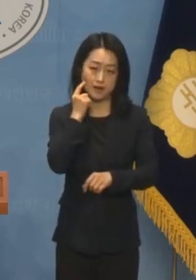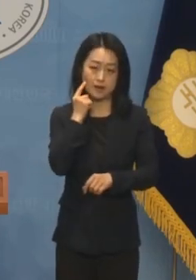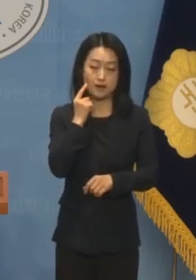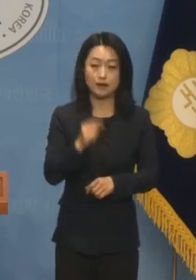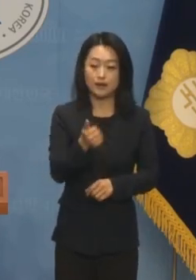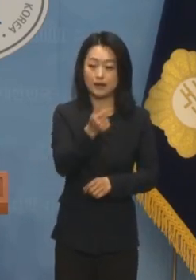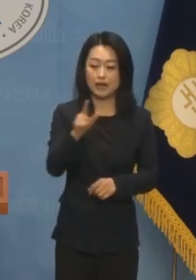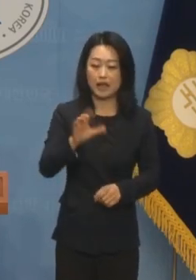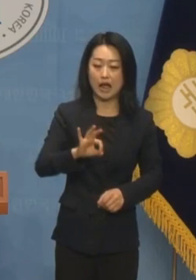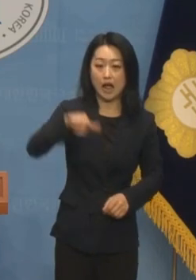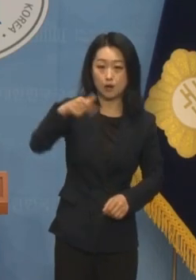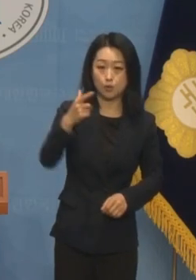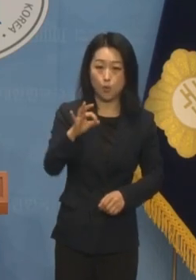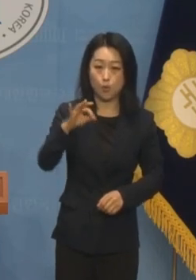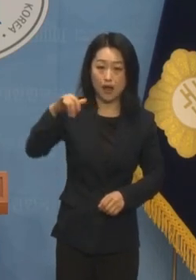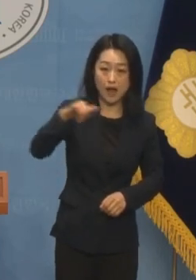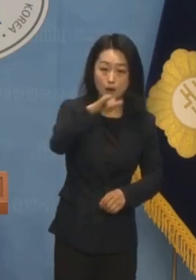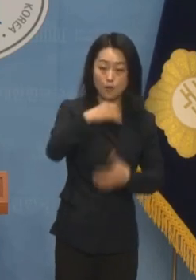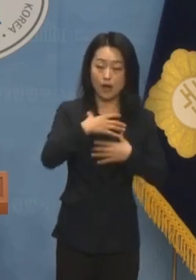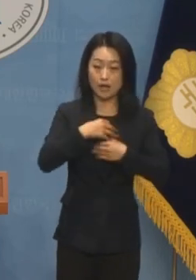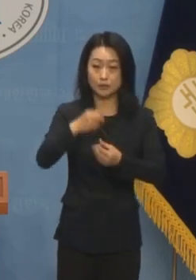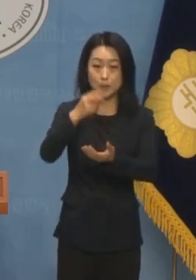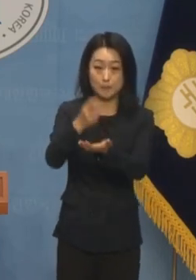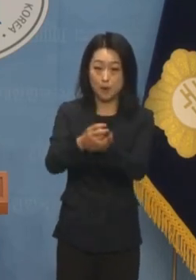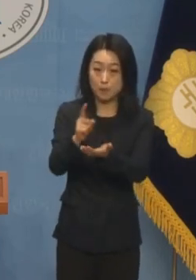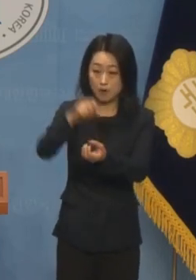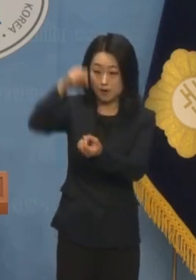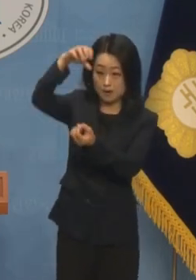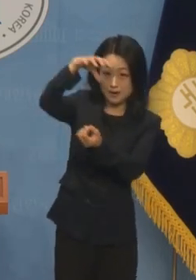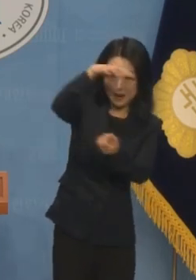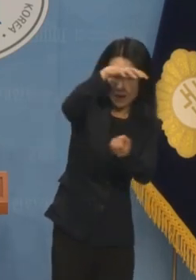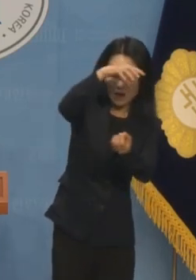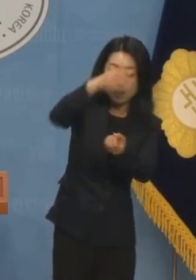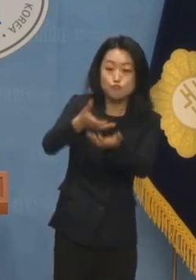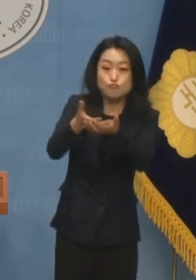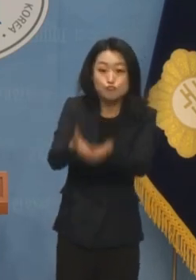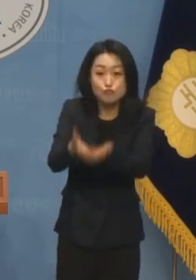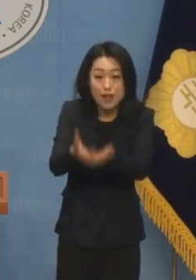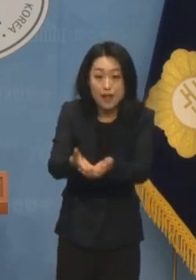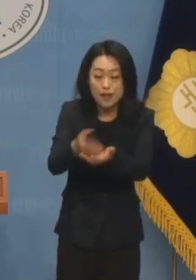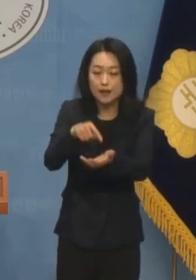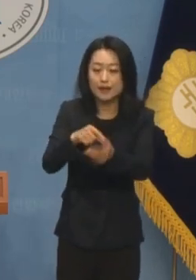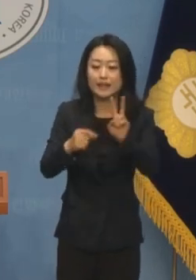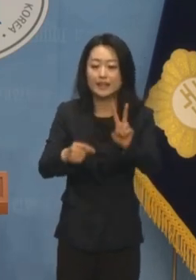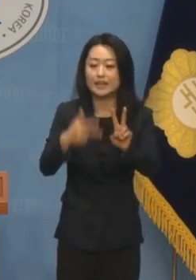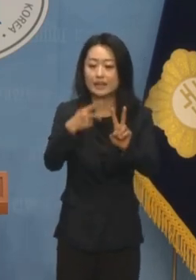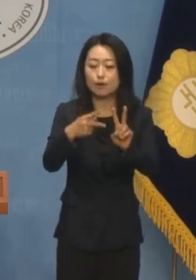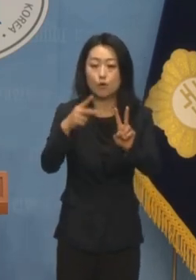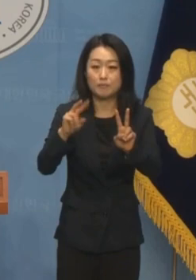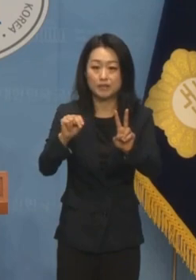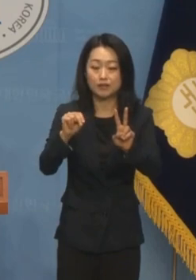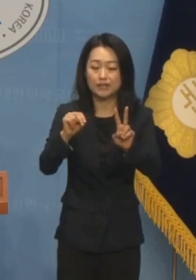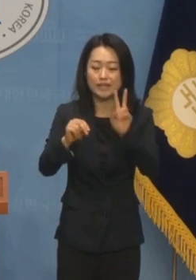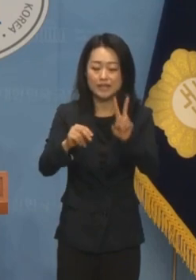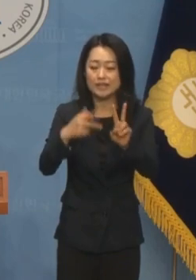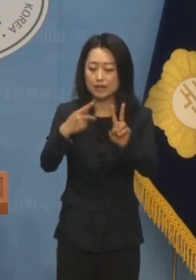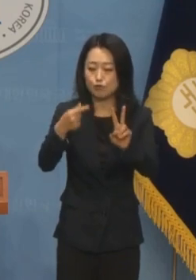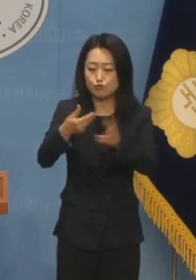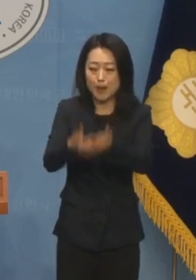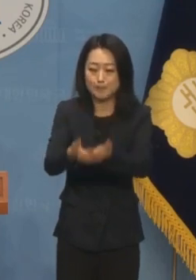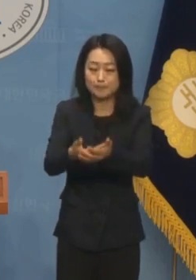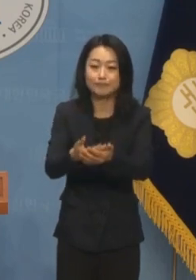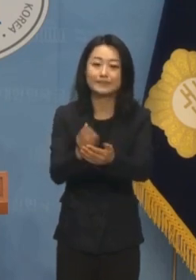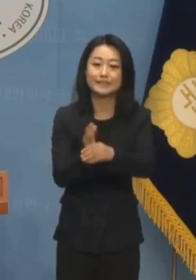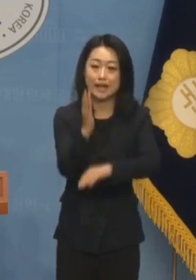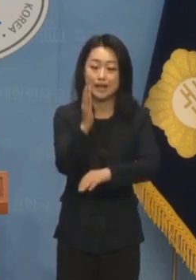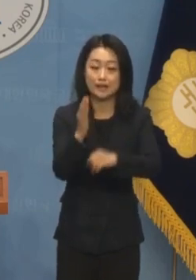항공안전법에 따르면 적재물의 무게가 2kg 이상인 대북 전단 풍선의 경우